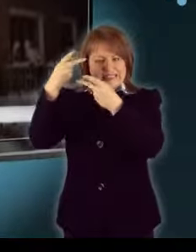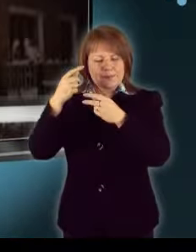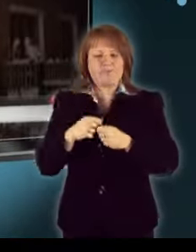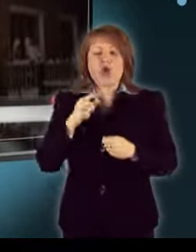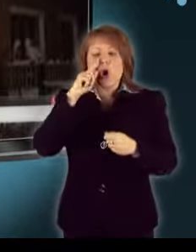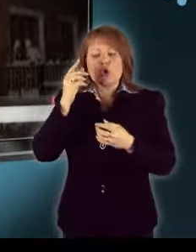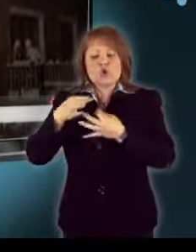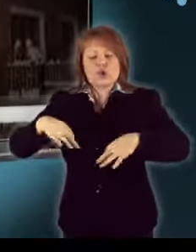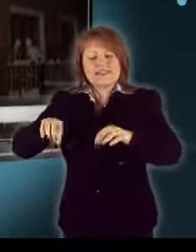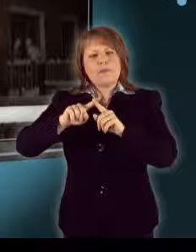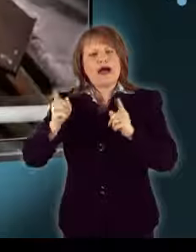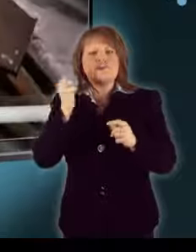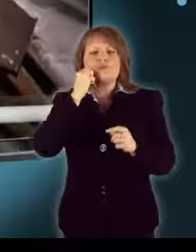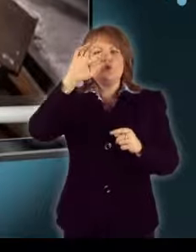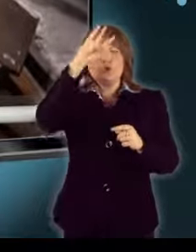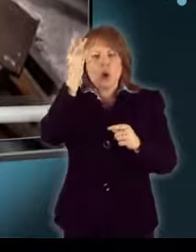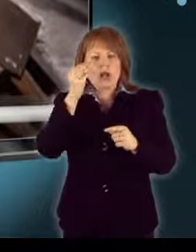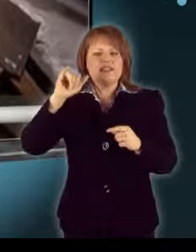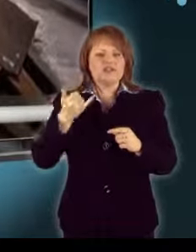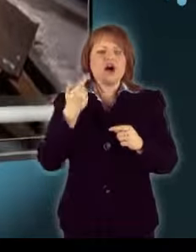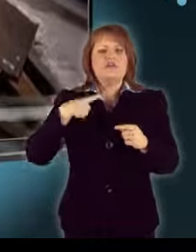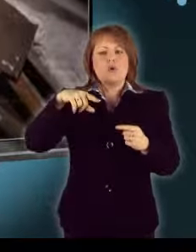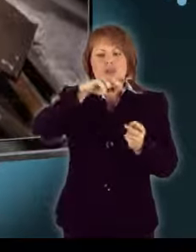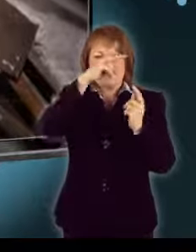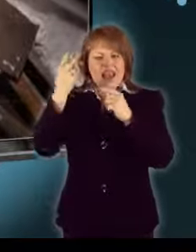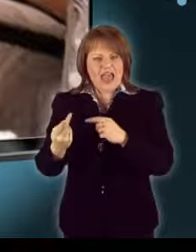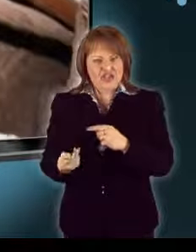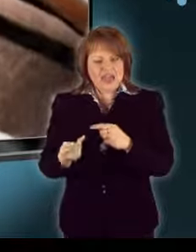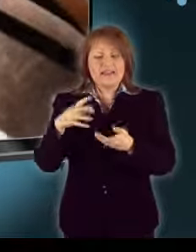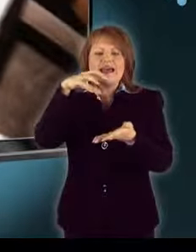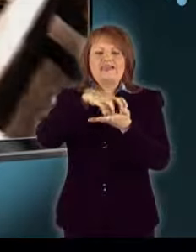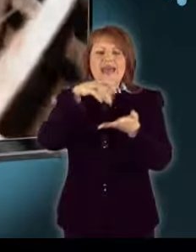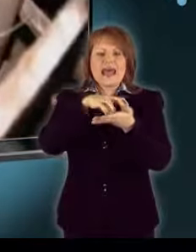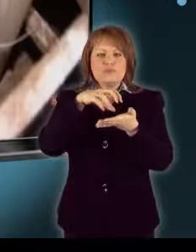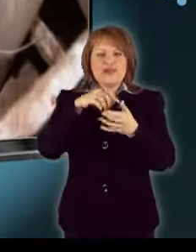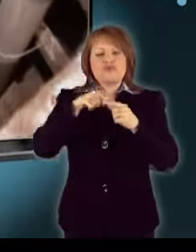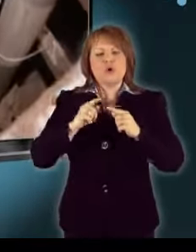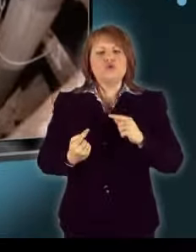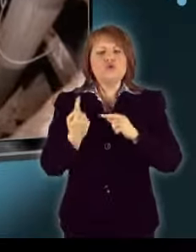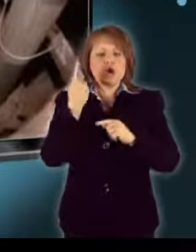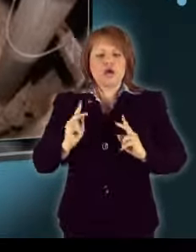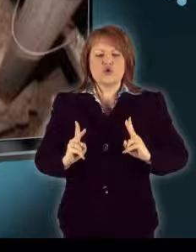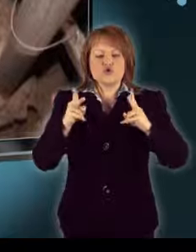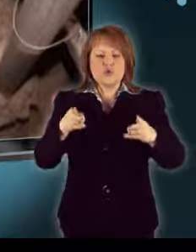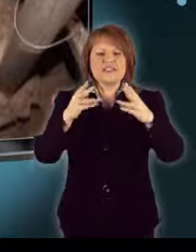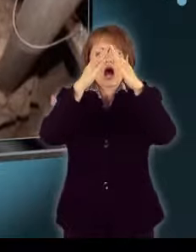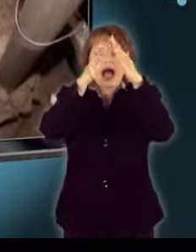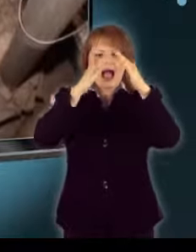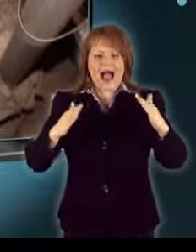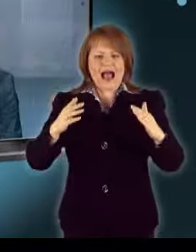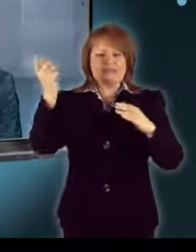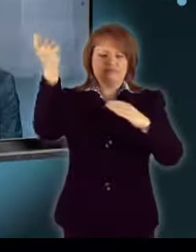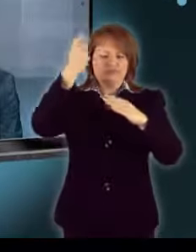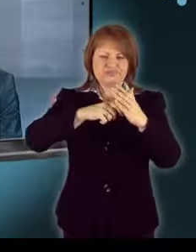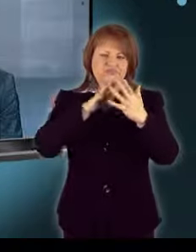nem sikerült pályára állítani. Vagajcsevó településen éppen az űrhajós utca egyik házának tetejét szakította be az egyik